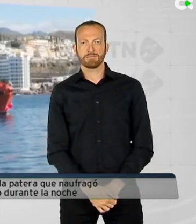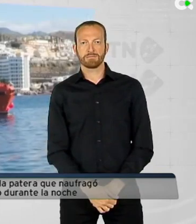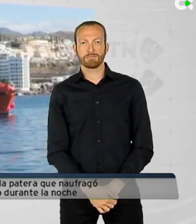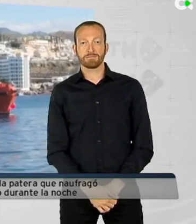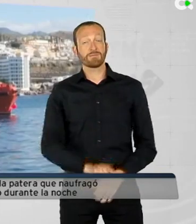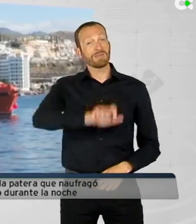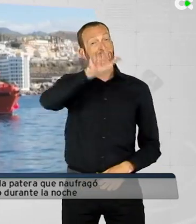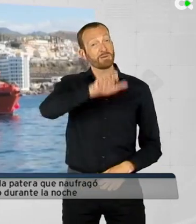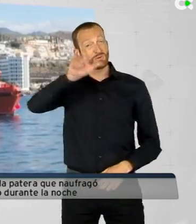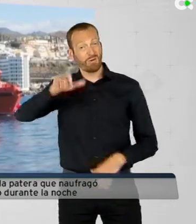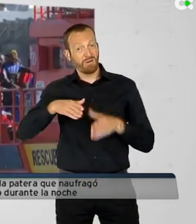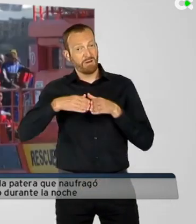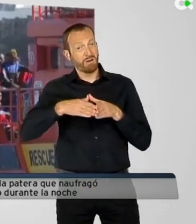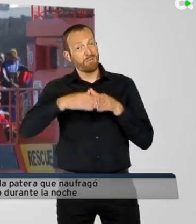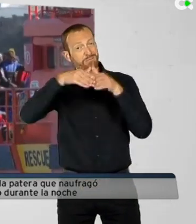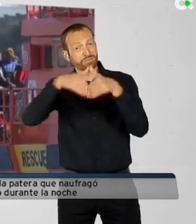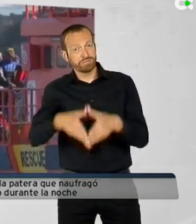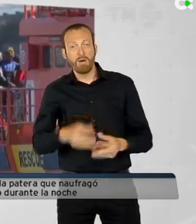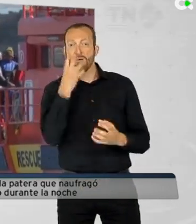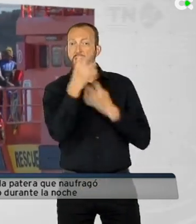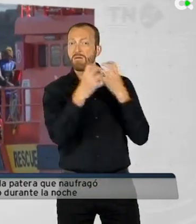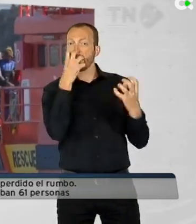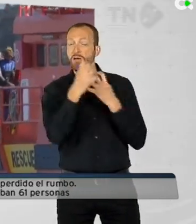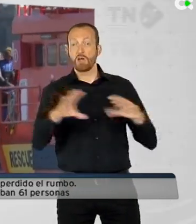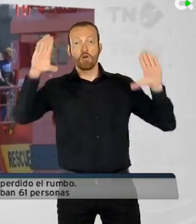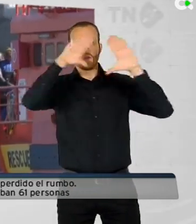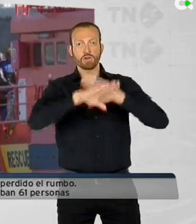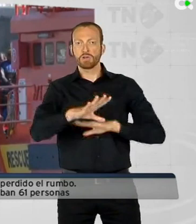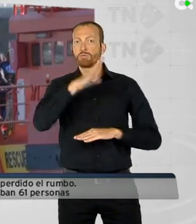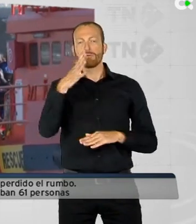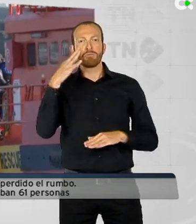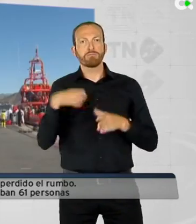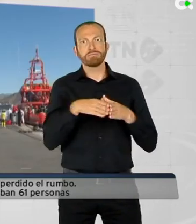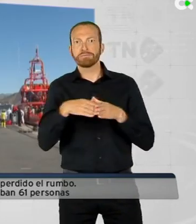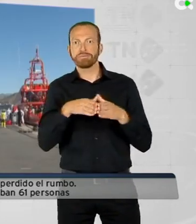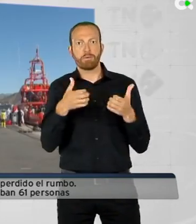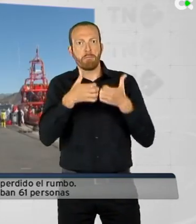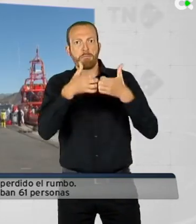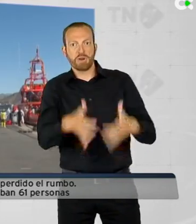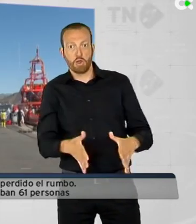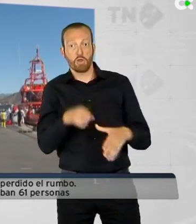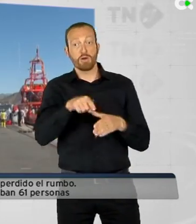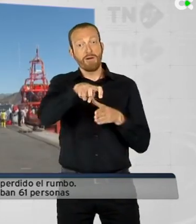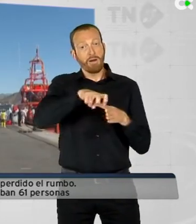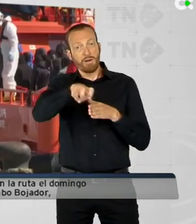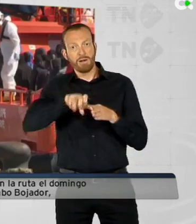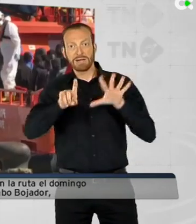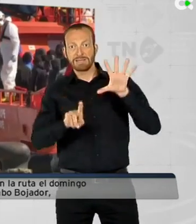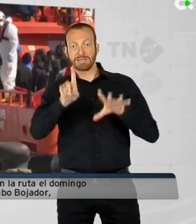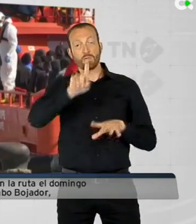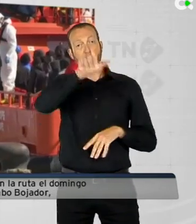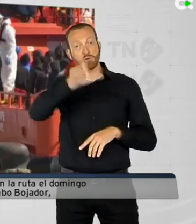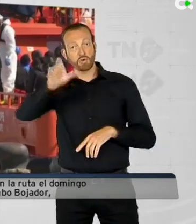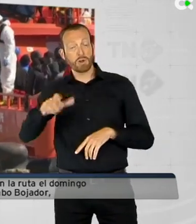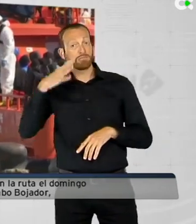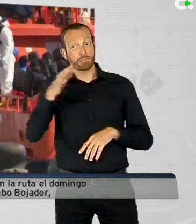Los integrantes de la patera que naufragó pidieron auxilio durante la noche porque habían perdido el rumbo. A bordo viajaban 61 personas que emprendieron